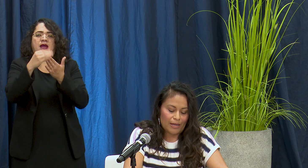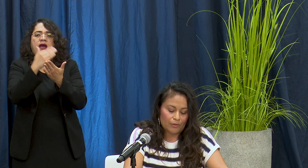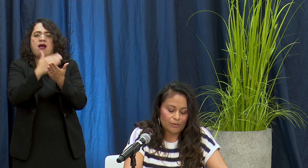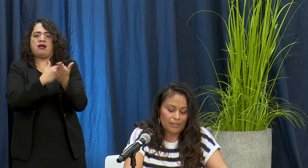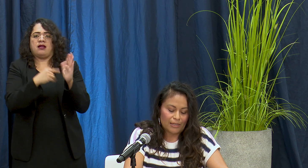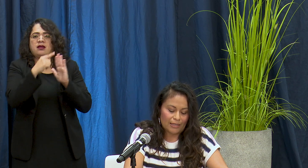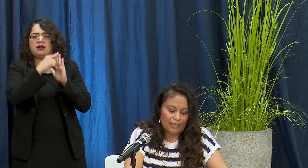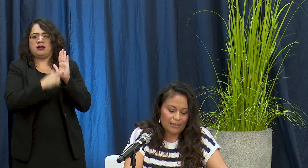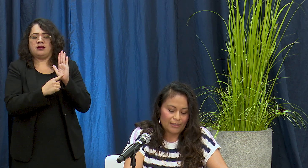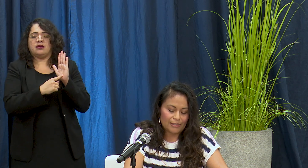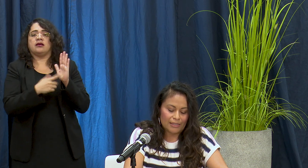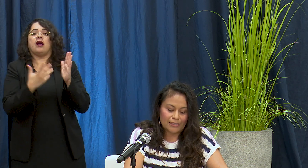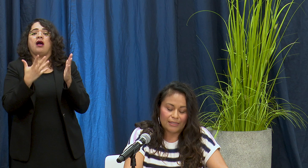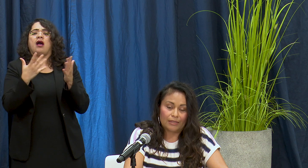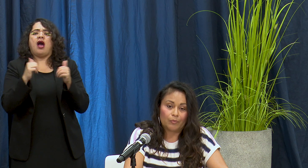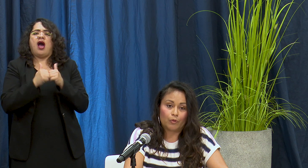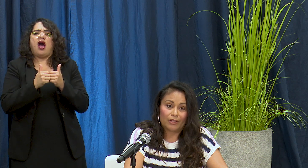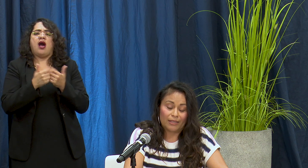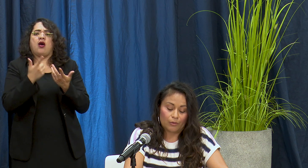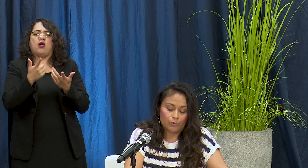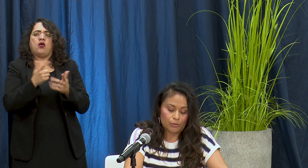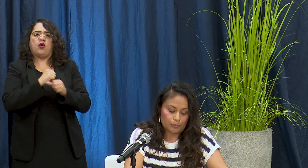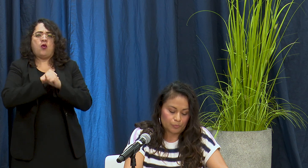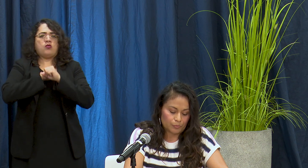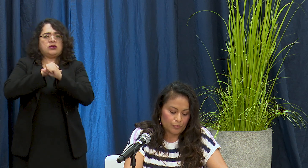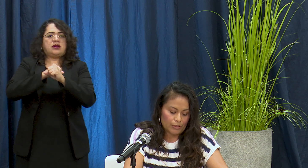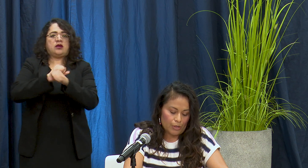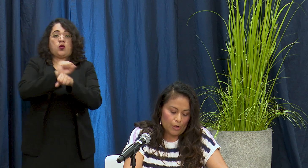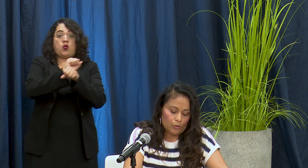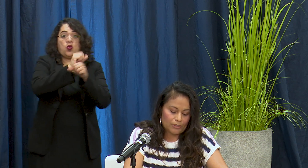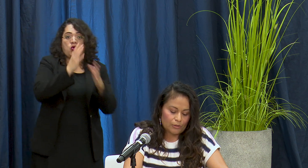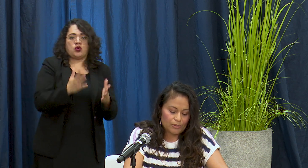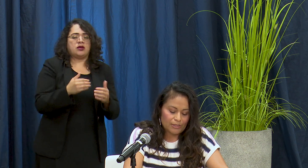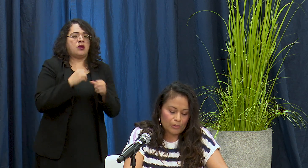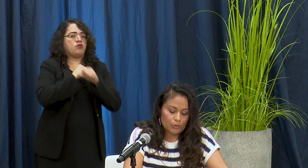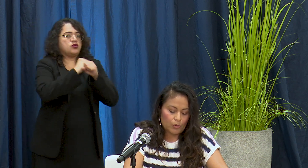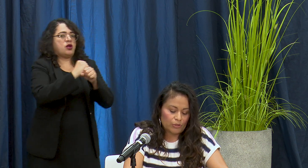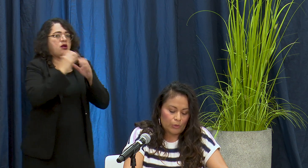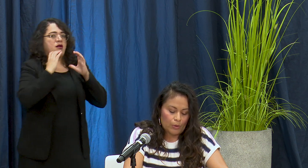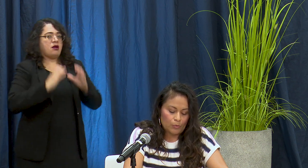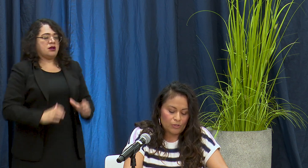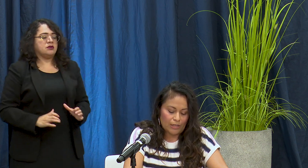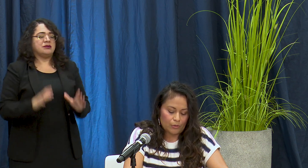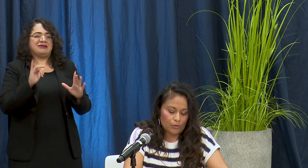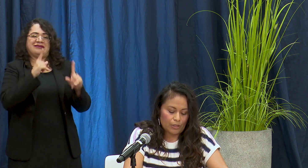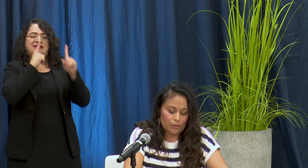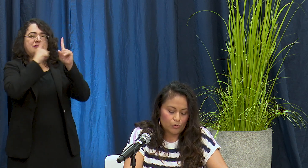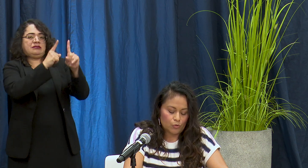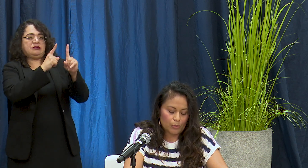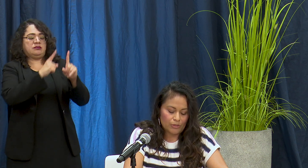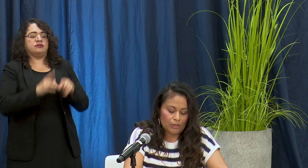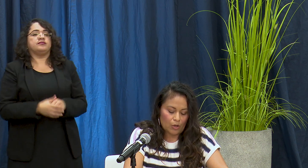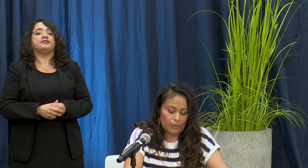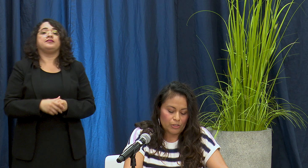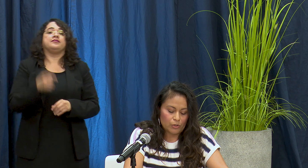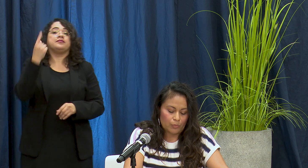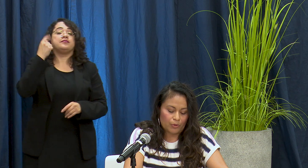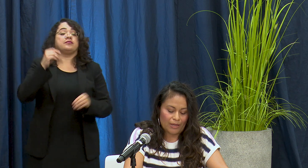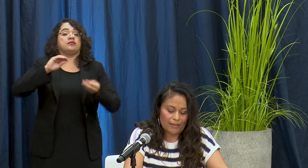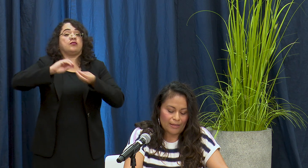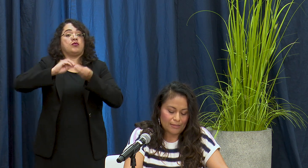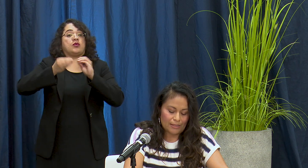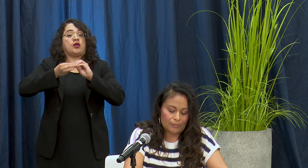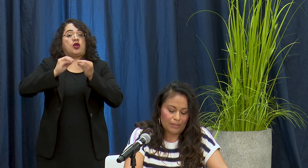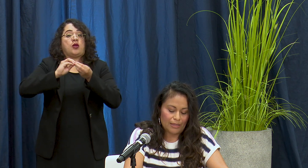los empleados y clientes estén protegidos. Los datos de salud continúan mostrando que los números de Long Beach